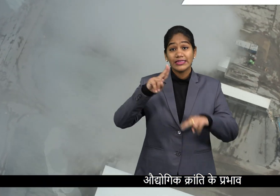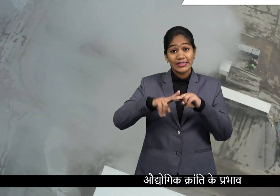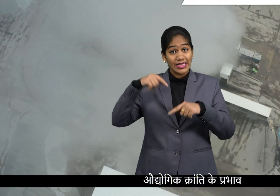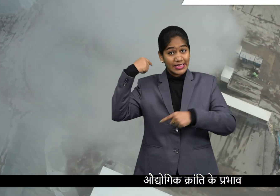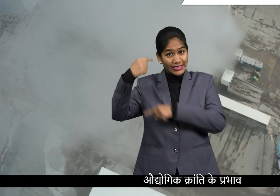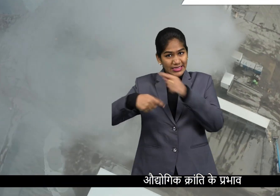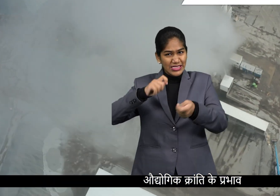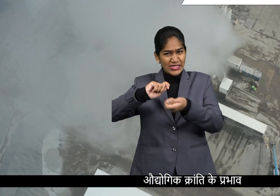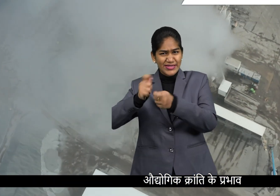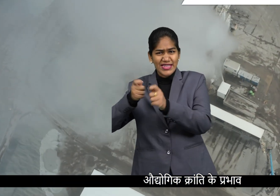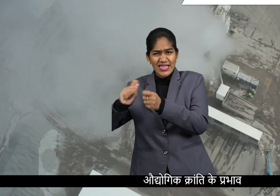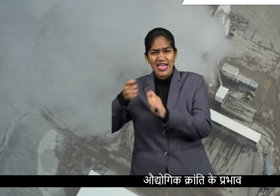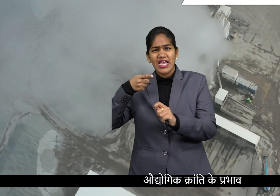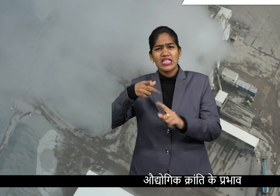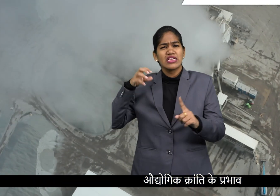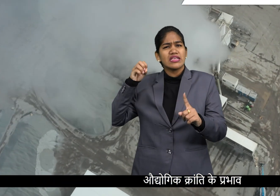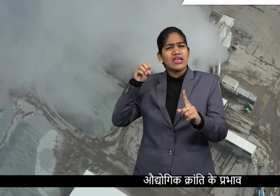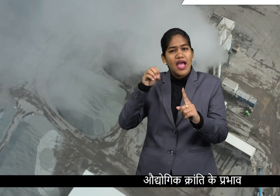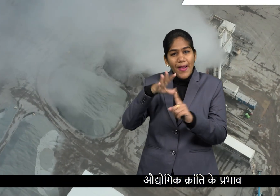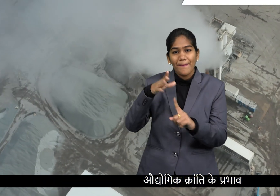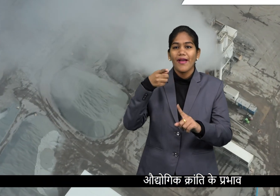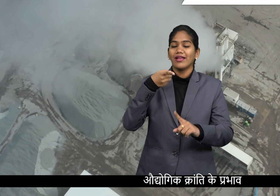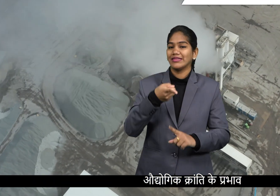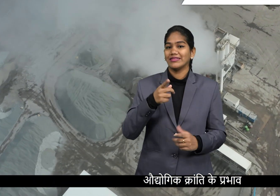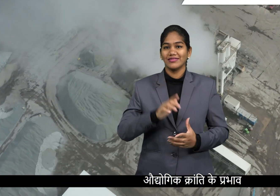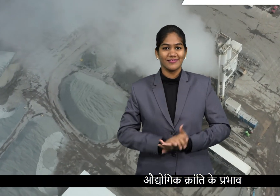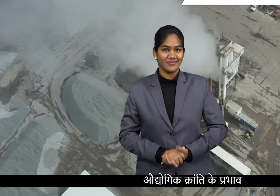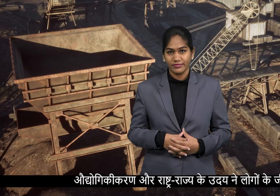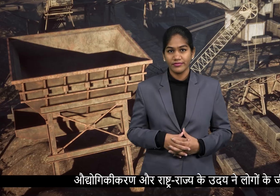औद्योगिक क्रांति के प्रभाव।